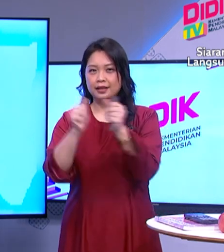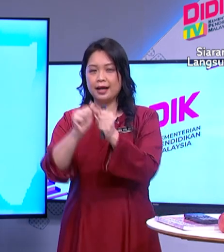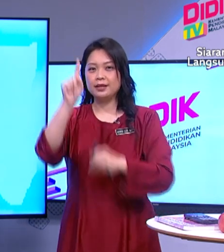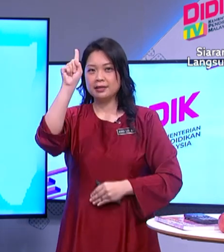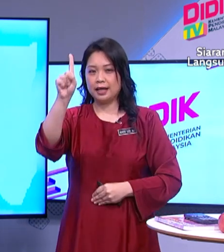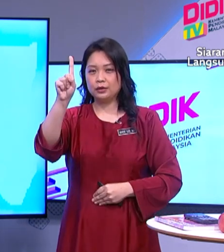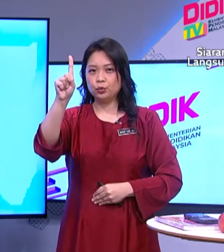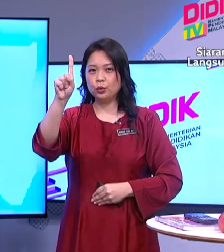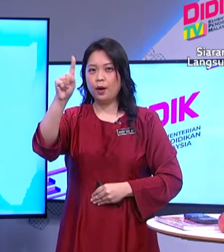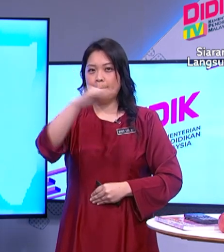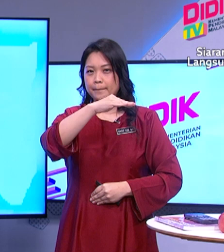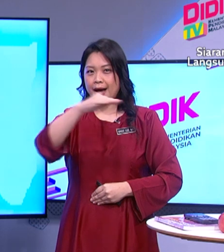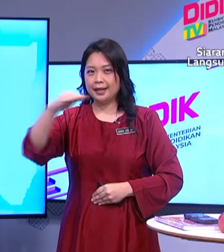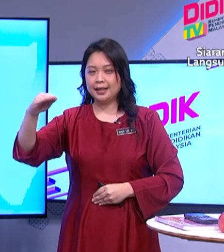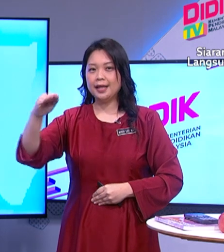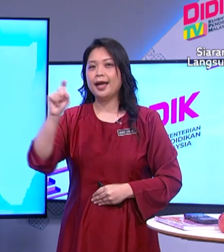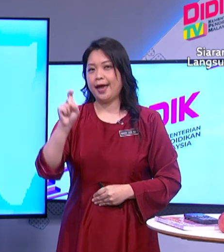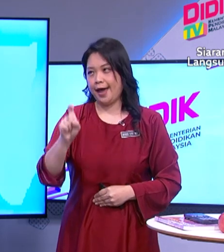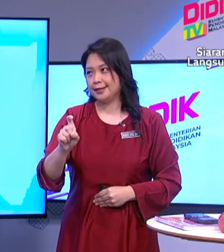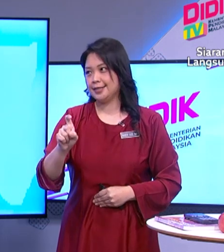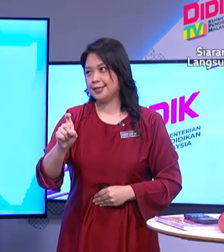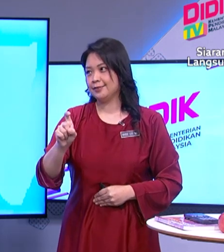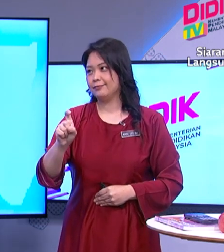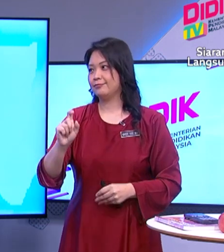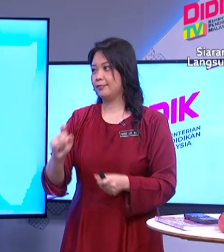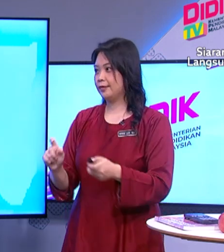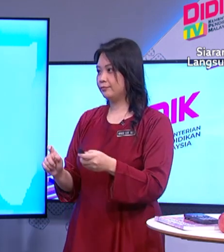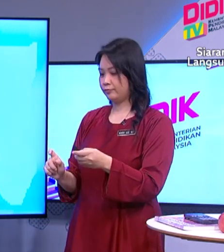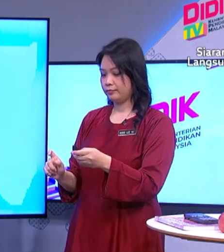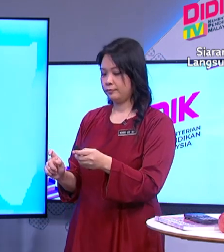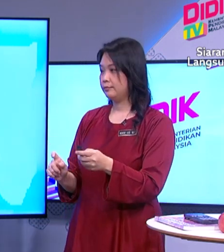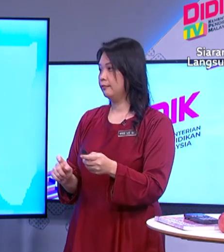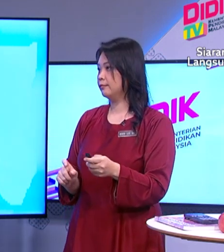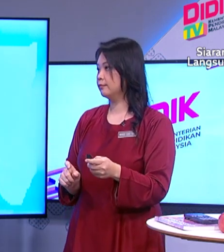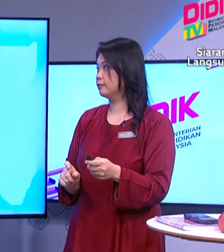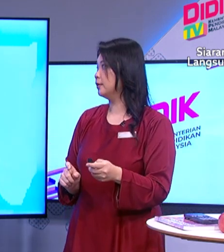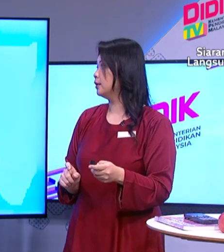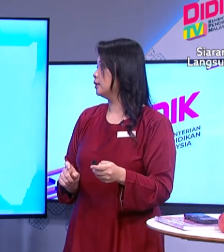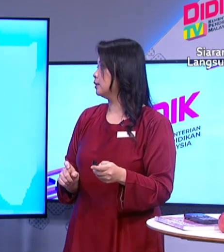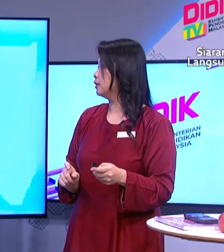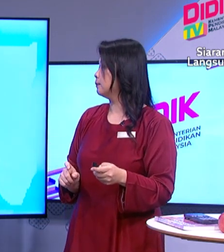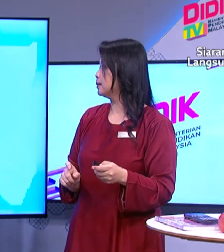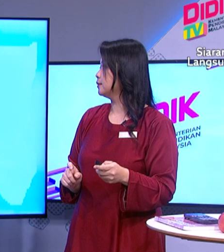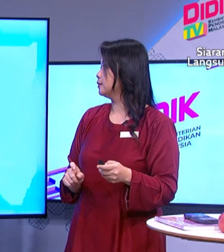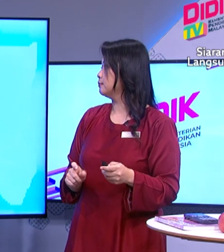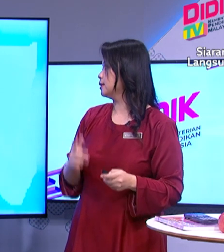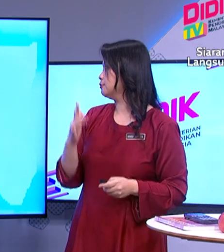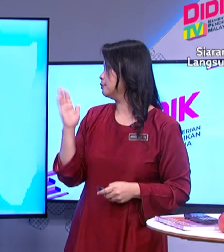tengah satu bahagia eek bye oke hai hai Hai pastu